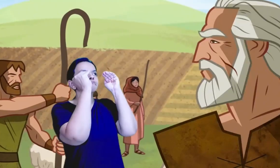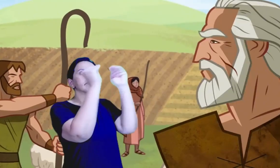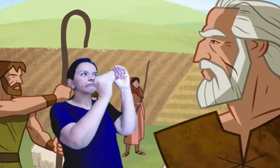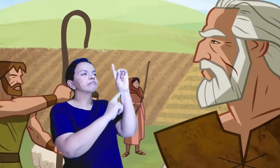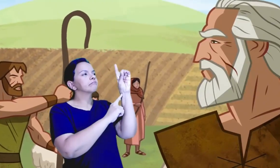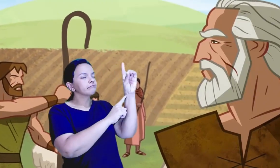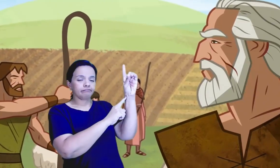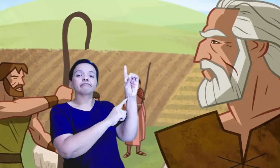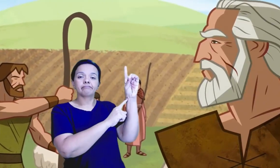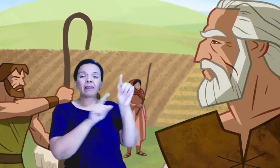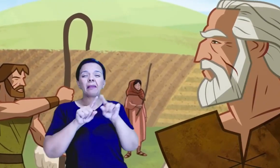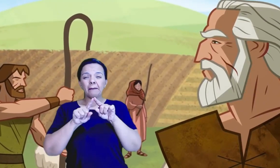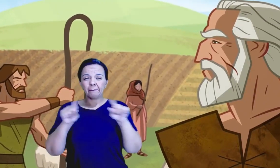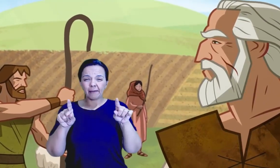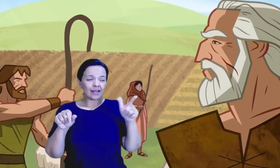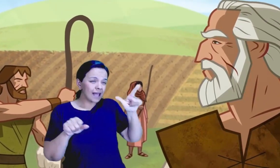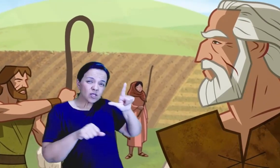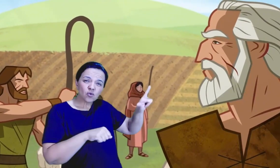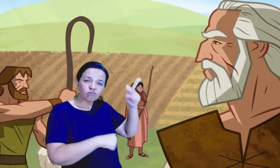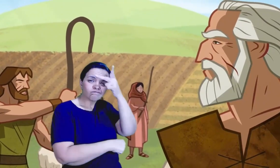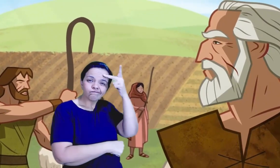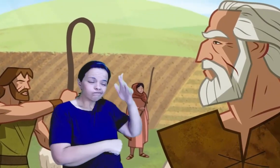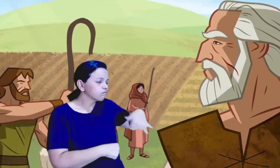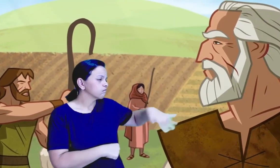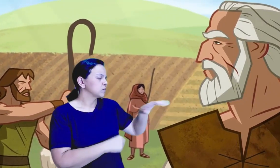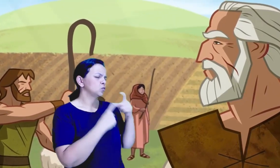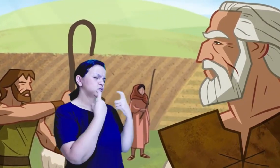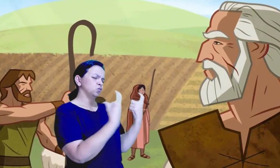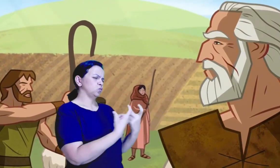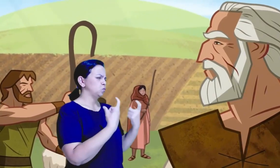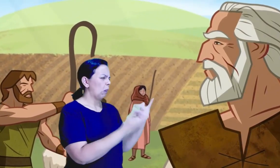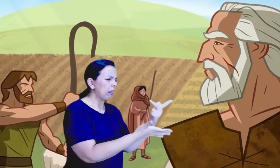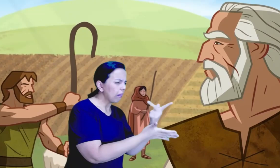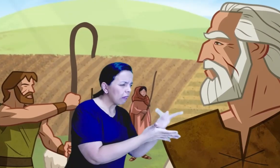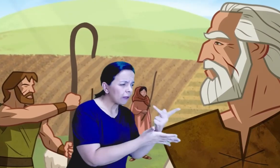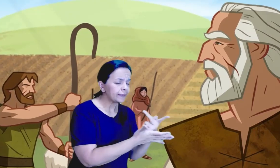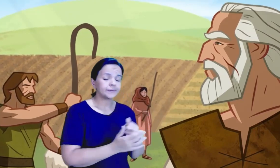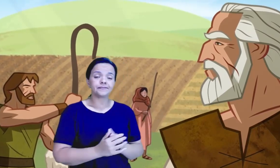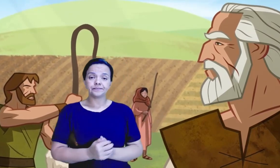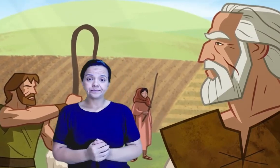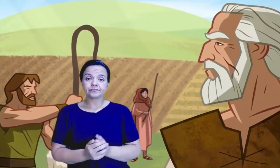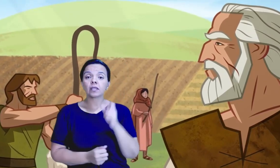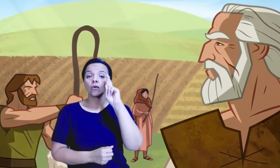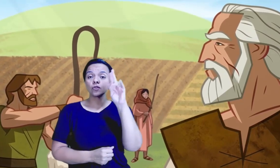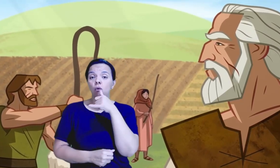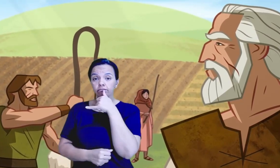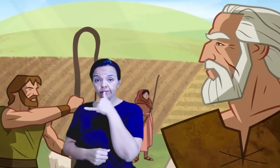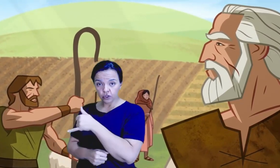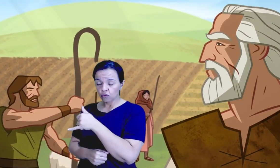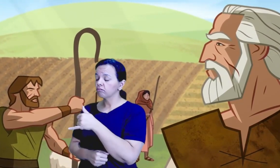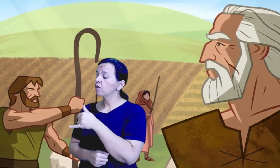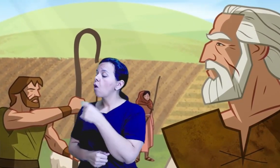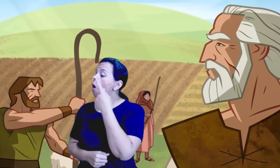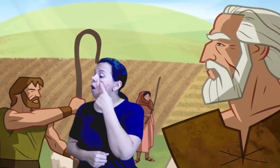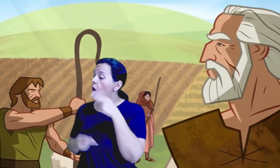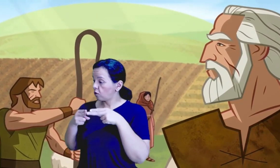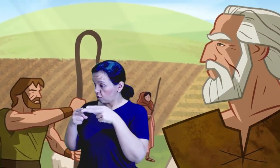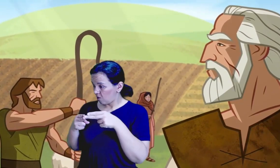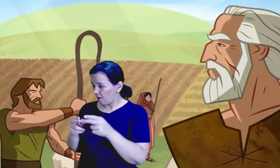família eram obedientes ao Senhor. Todas as outras pessoas eram muito iníquas. O Senhor disse a Noé que um dilúvio